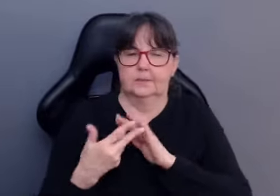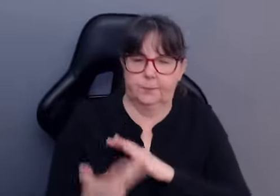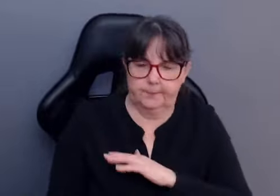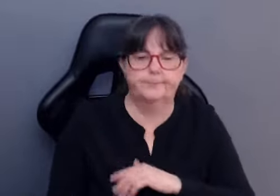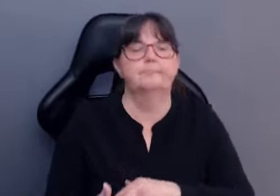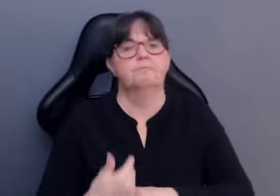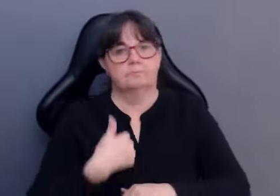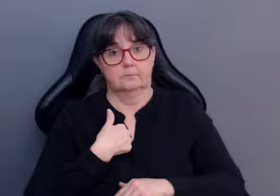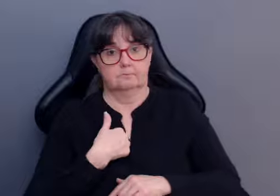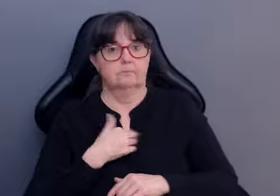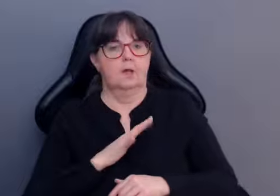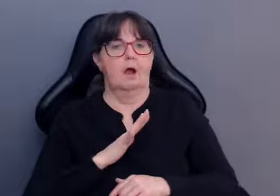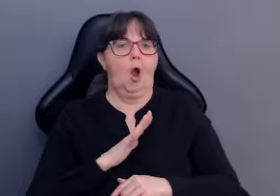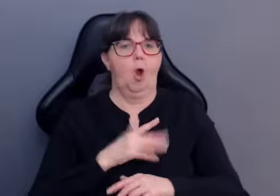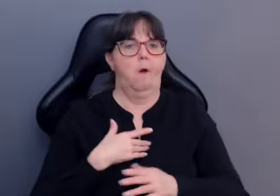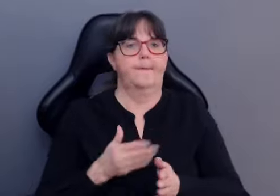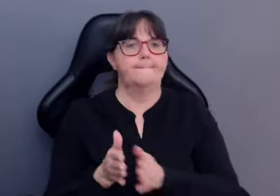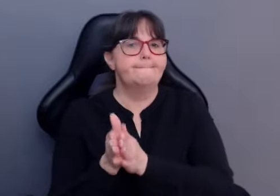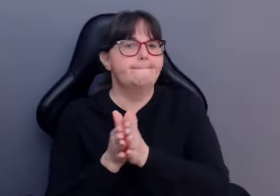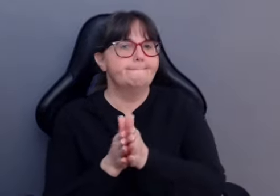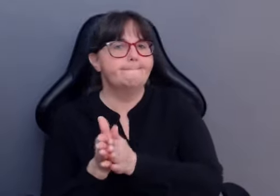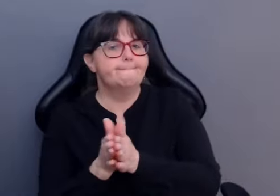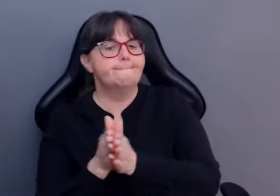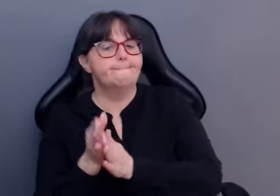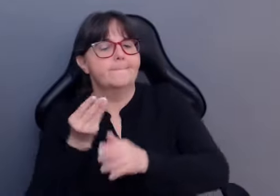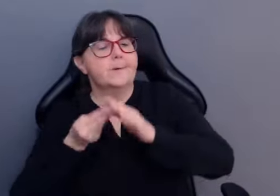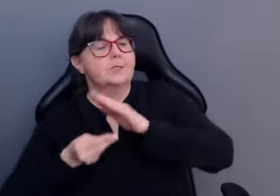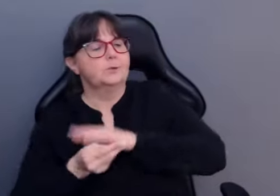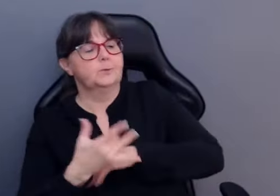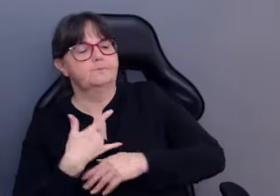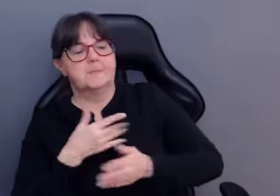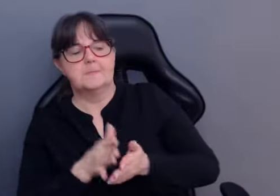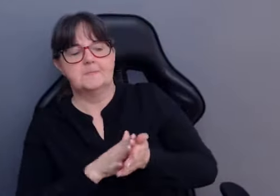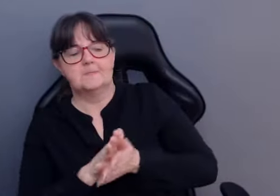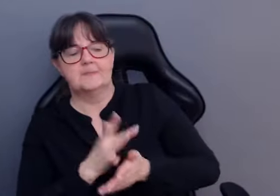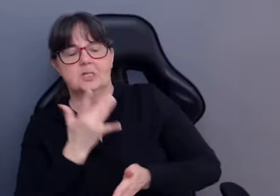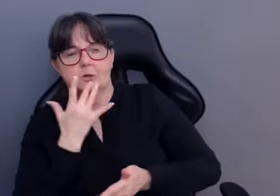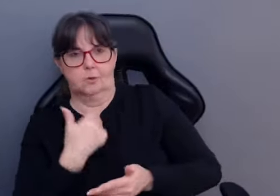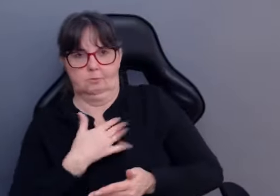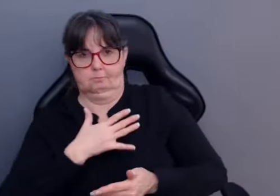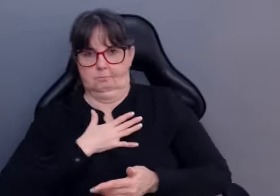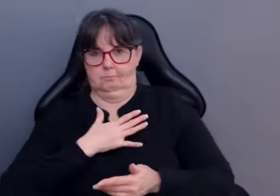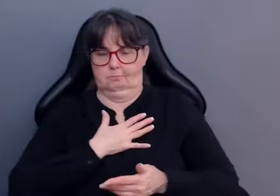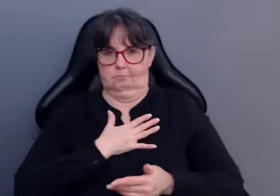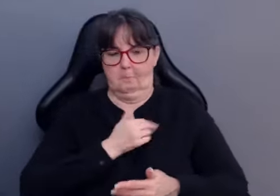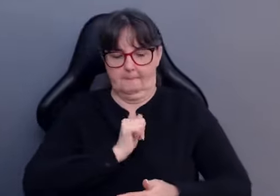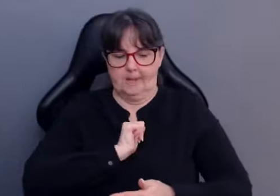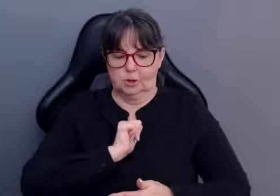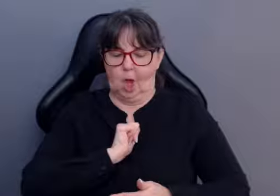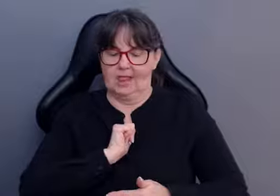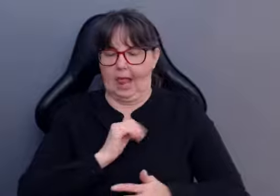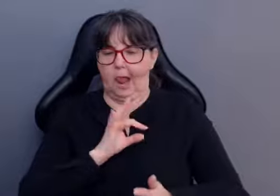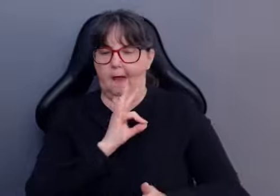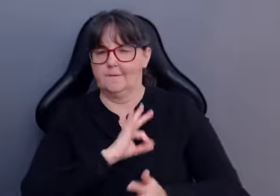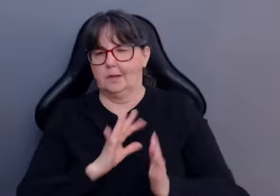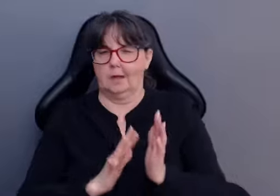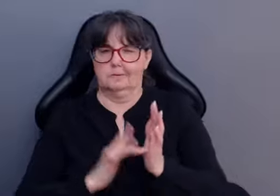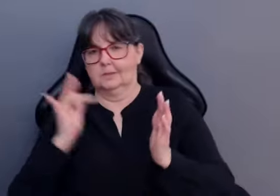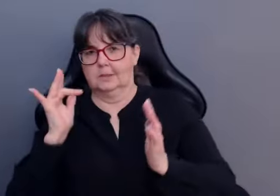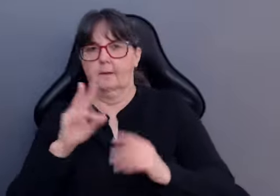des intérêts directs ou indirects qui mettent en conflit ses intérêts personnels avec ceux de